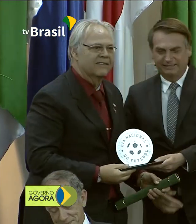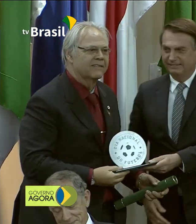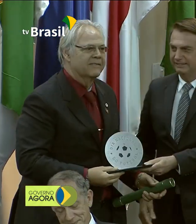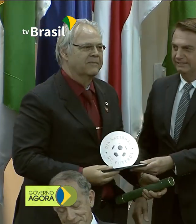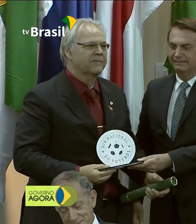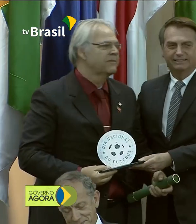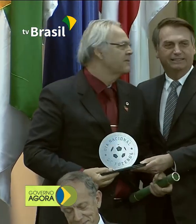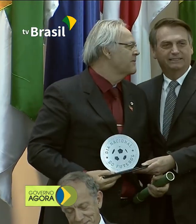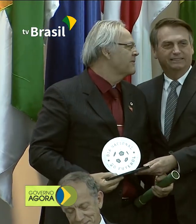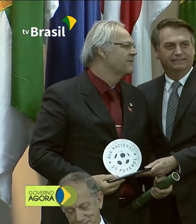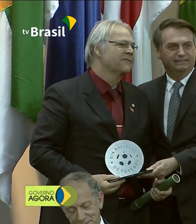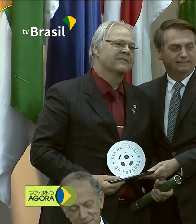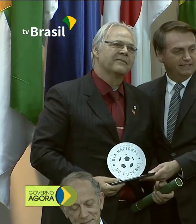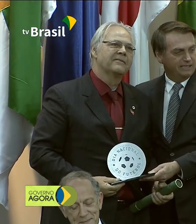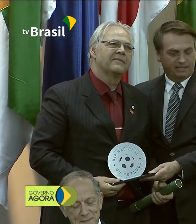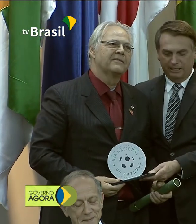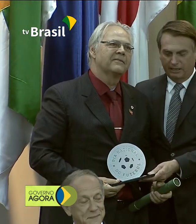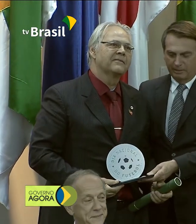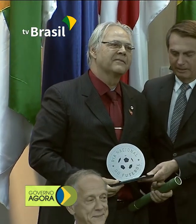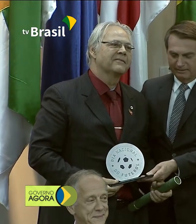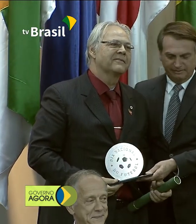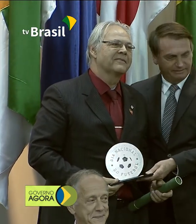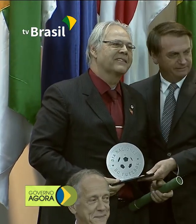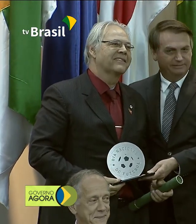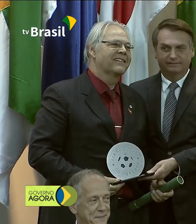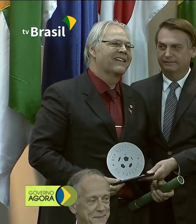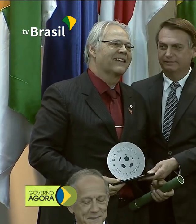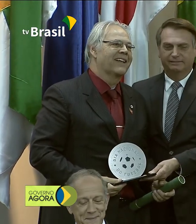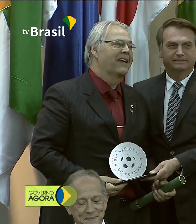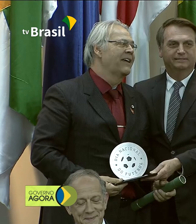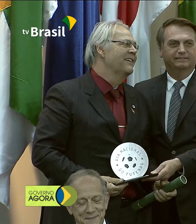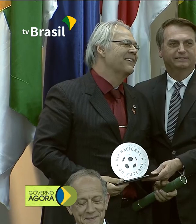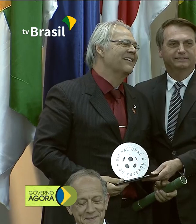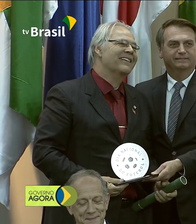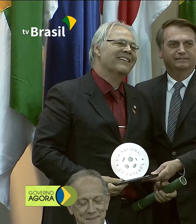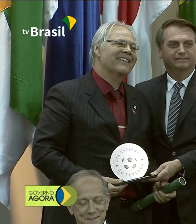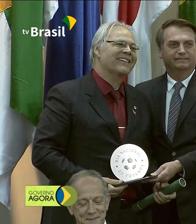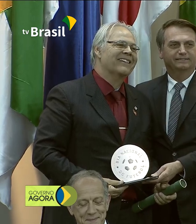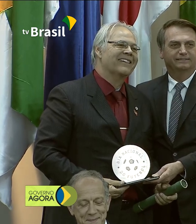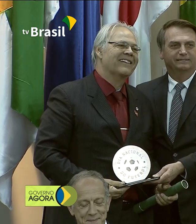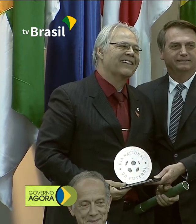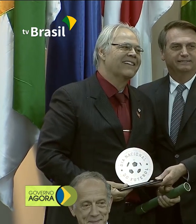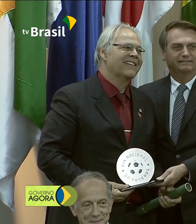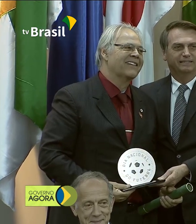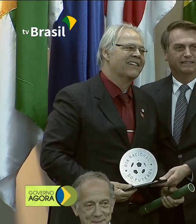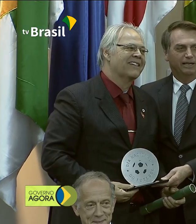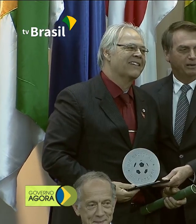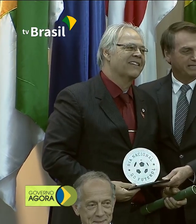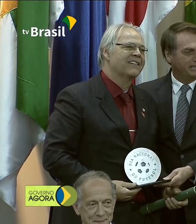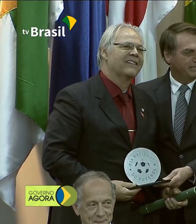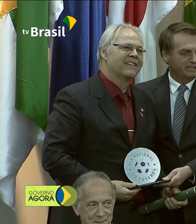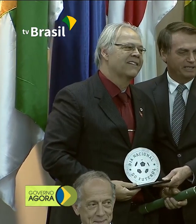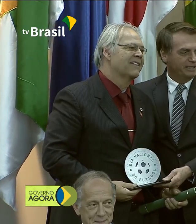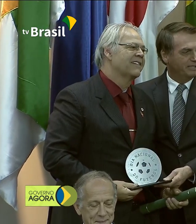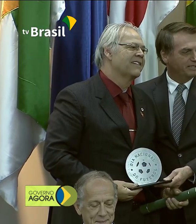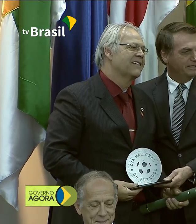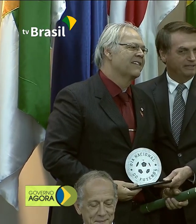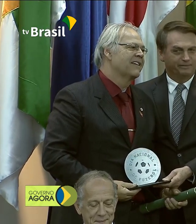em 1936 e vice-campeão em 1941.